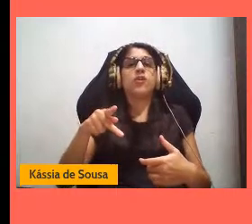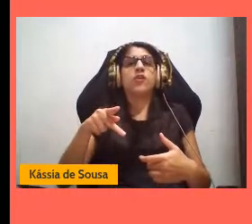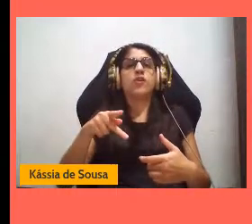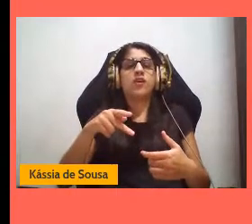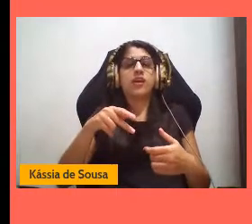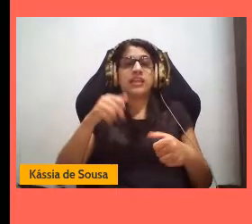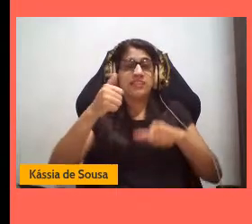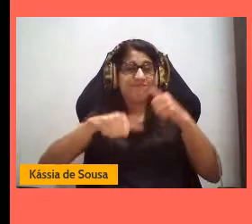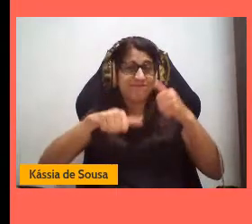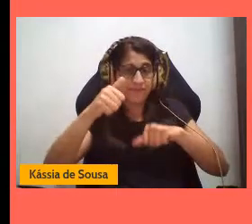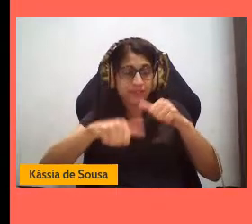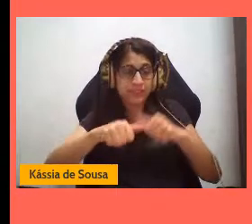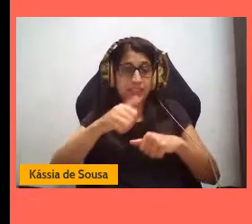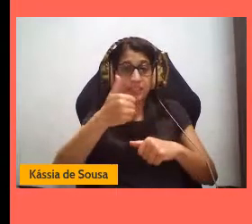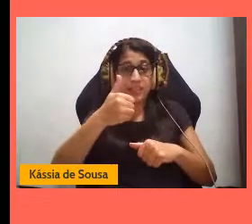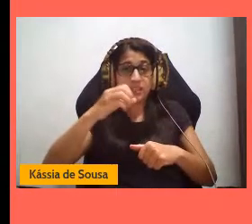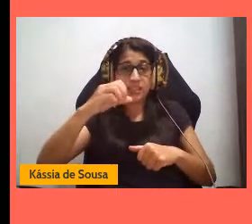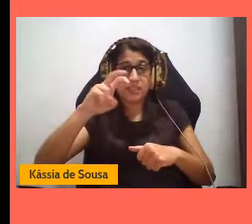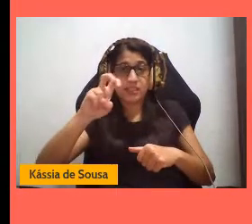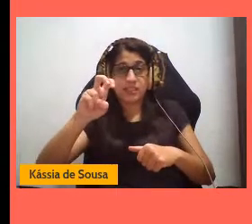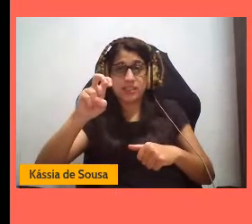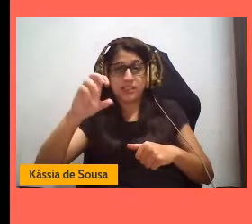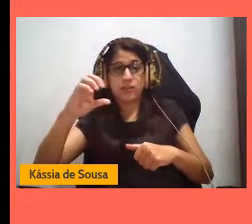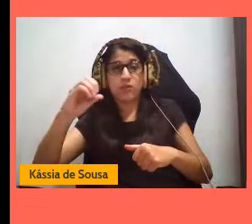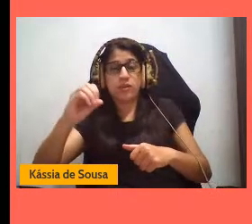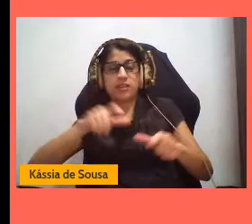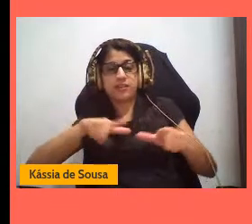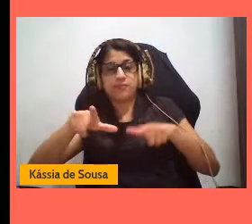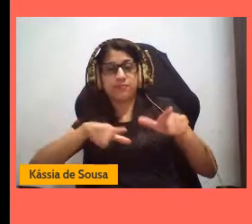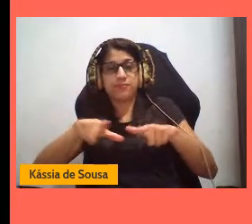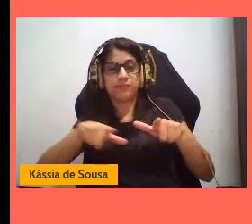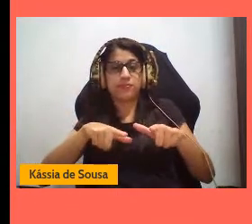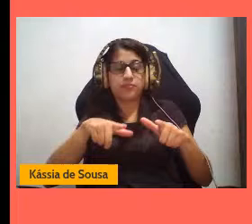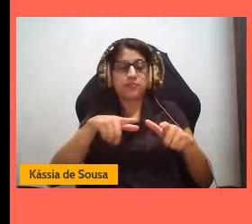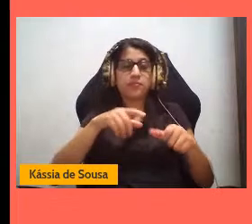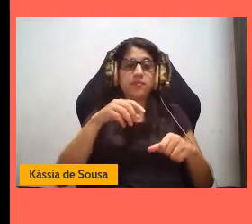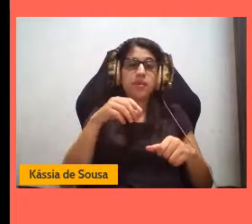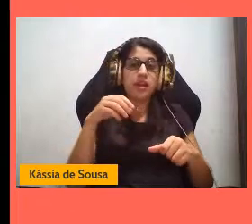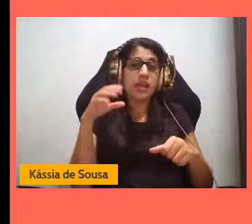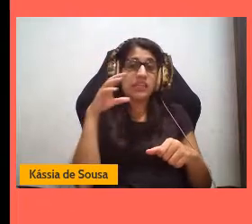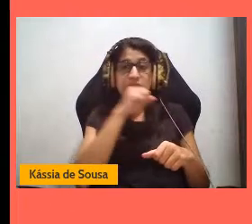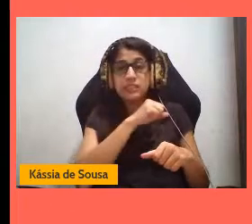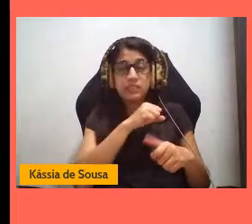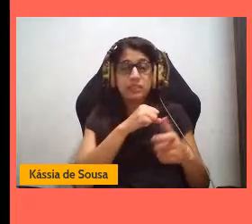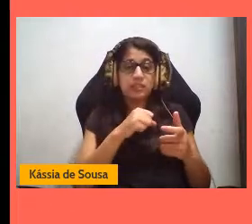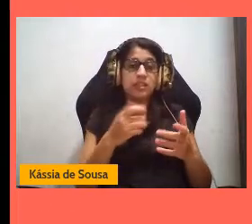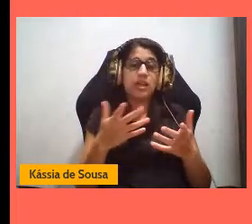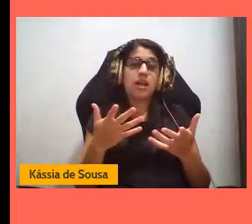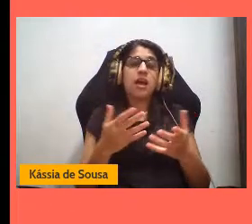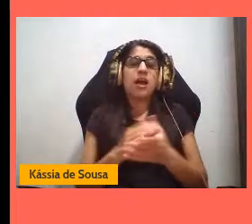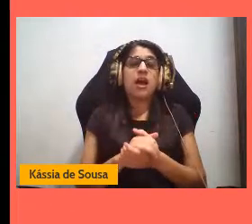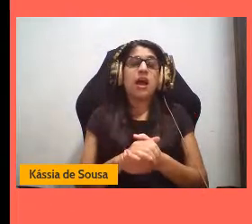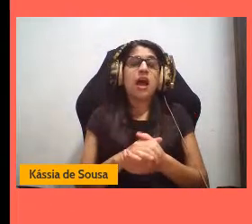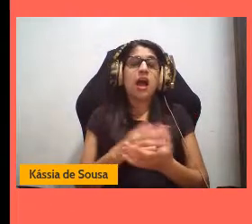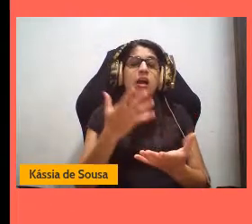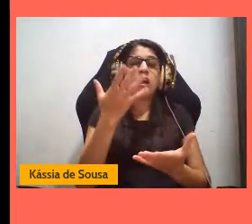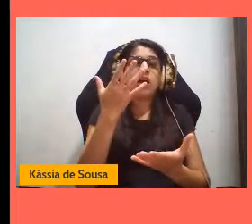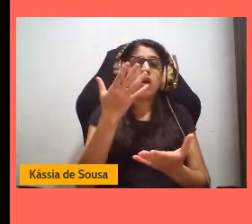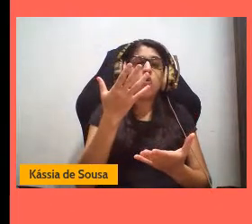tempo recorde, como a Adriana comentou, né, porque o período de submissão foi se estendendo também, à medida que as